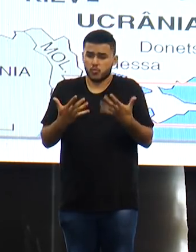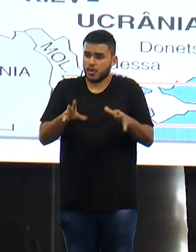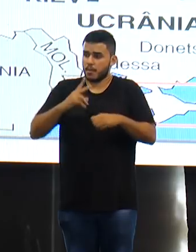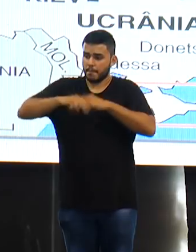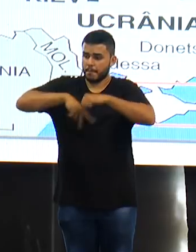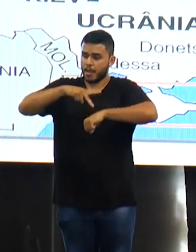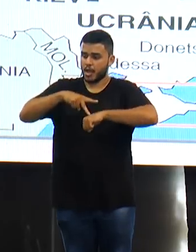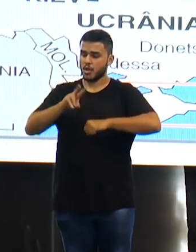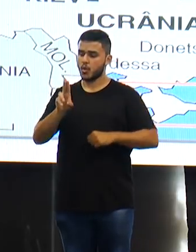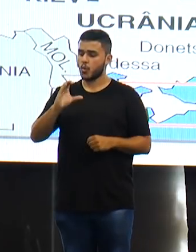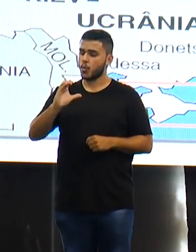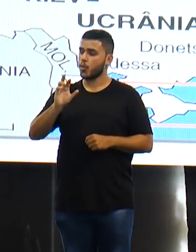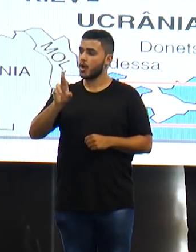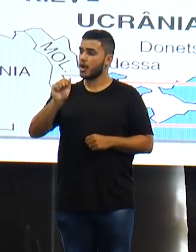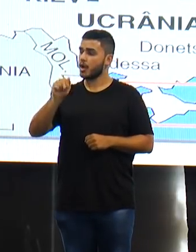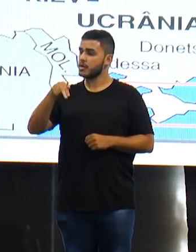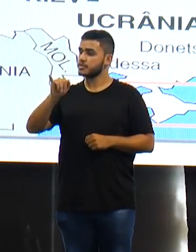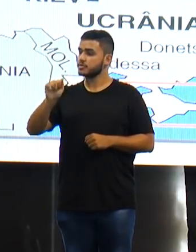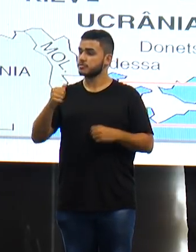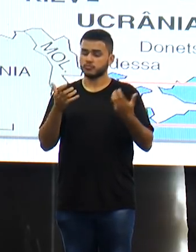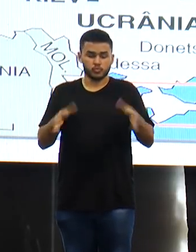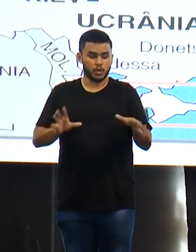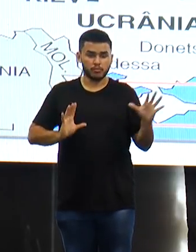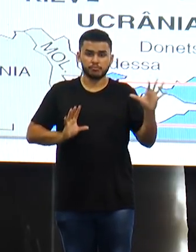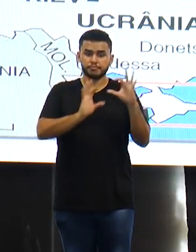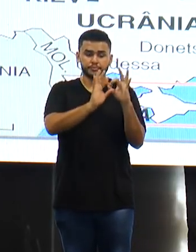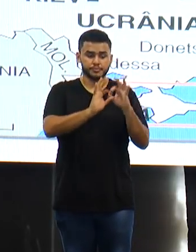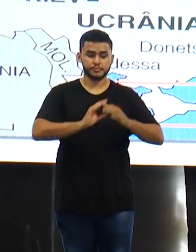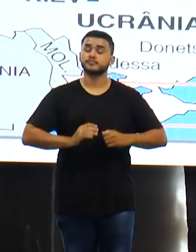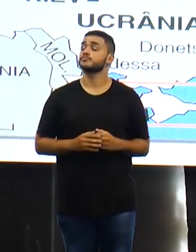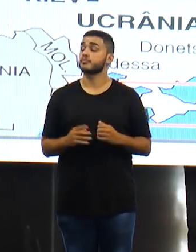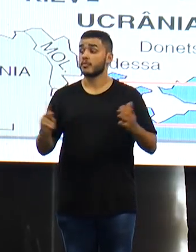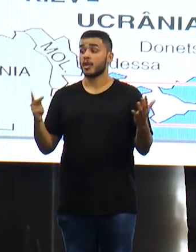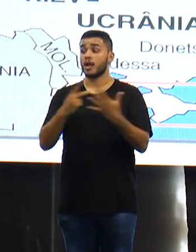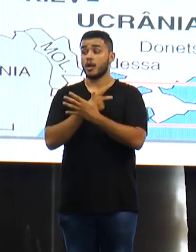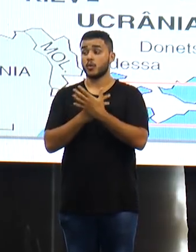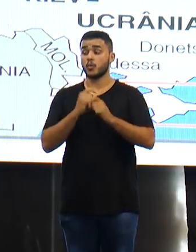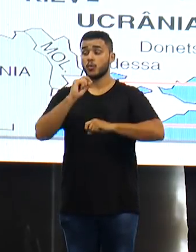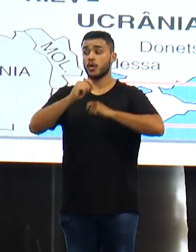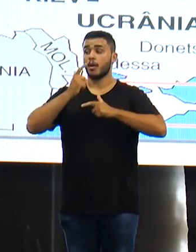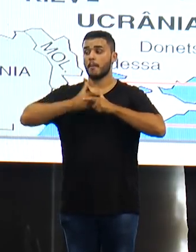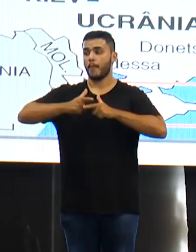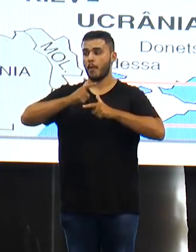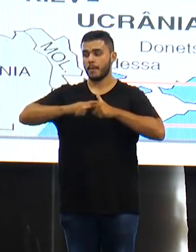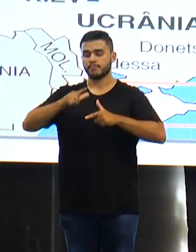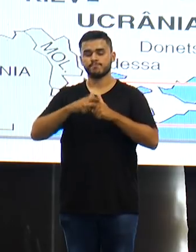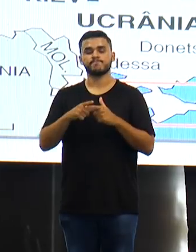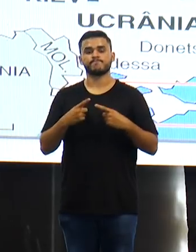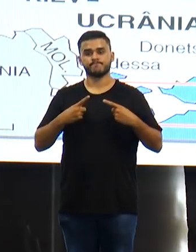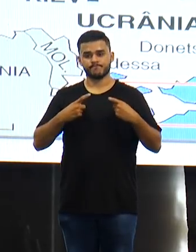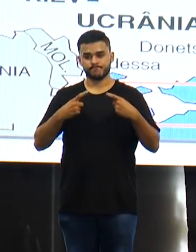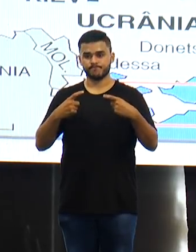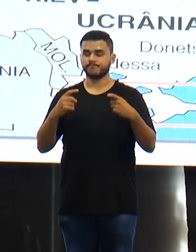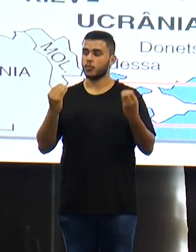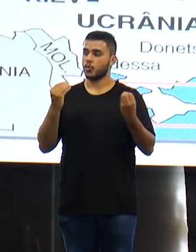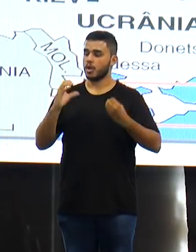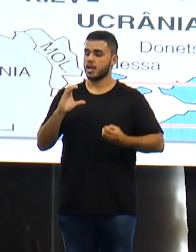para a derrubada dele. Em 2014, nós tivemos a queda de